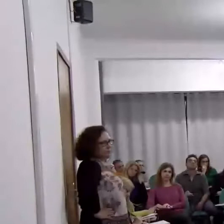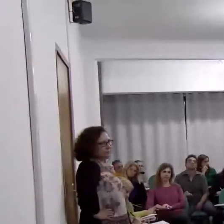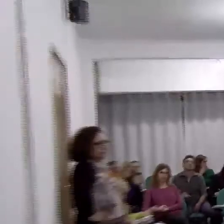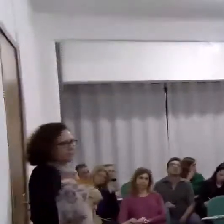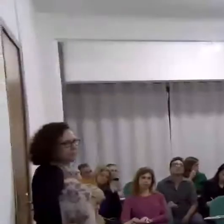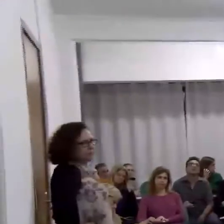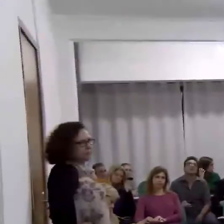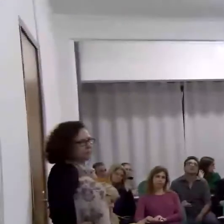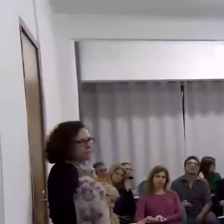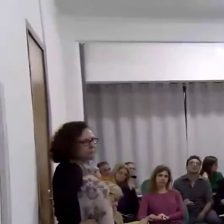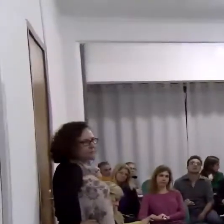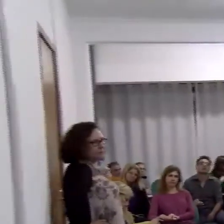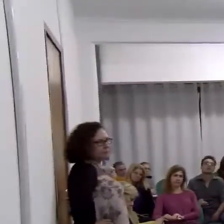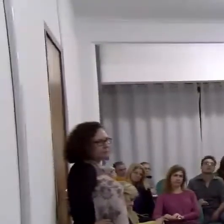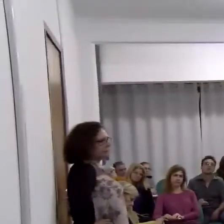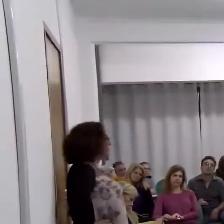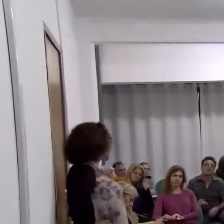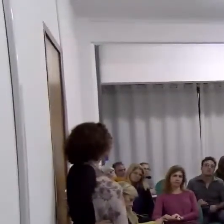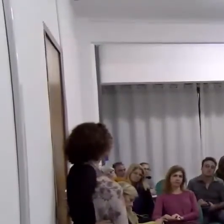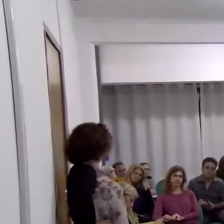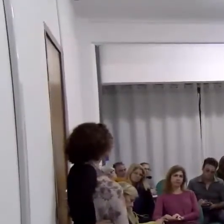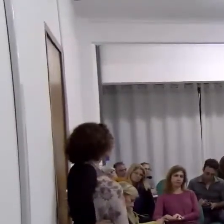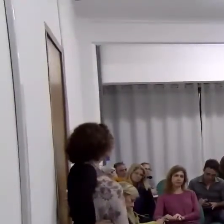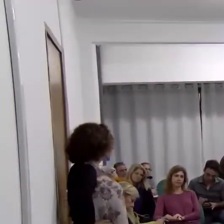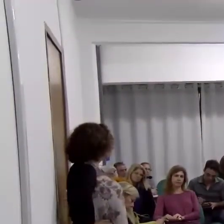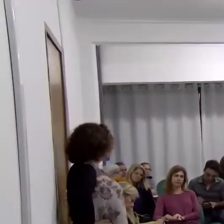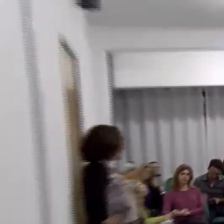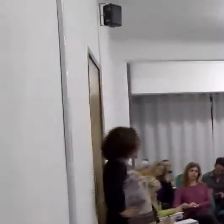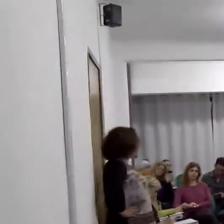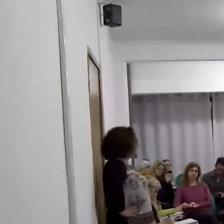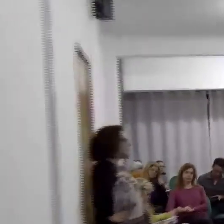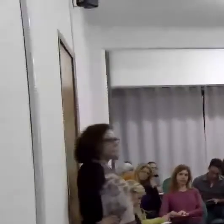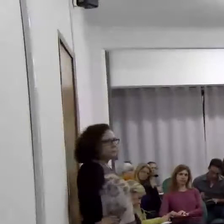Yes. Would you please give us... One of the things we want to do is...